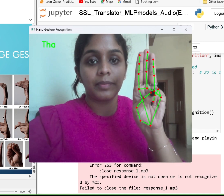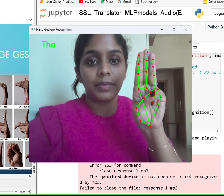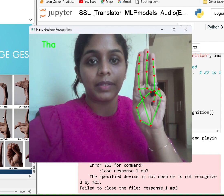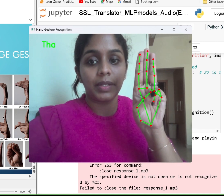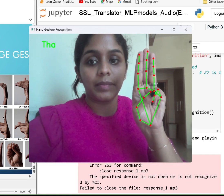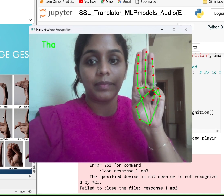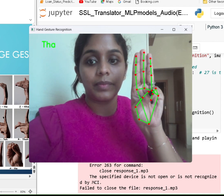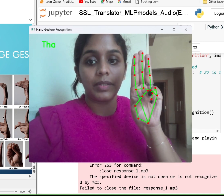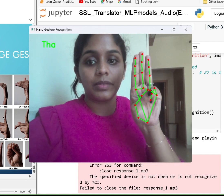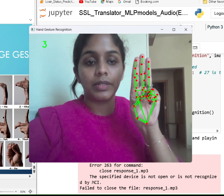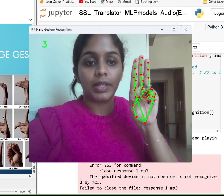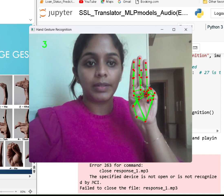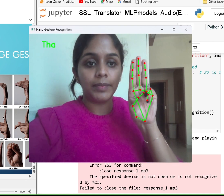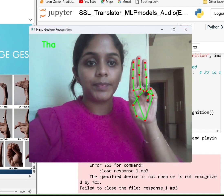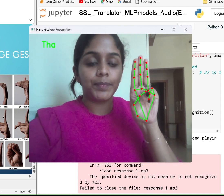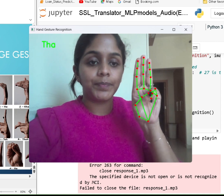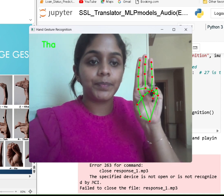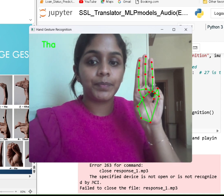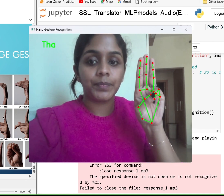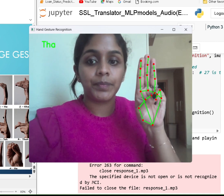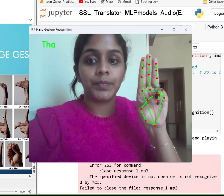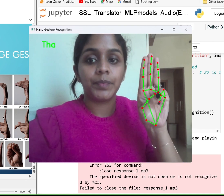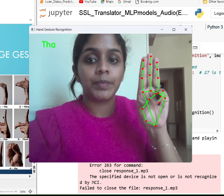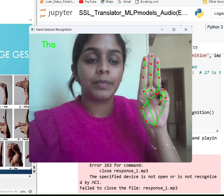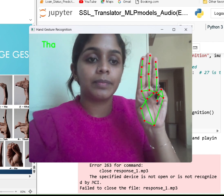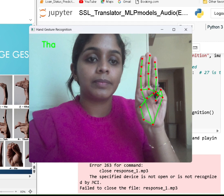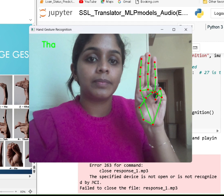ثاء this Ta,